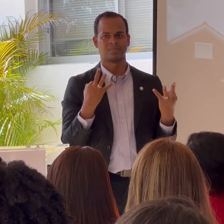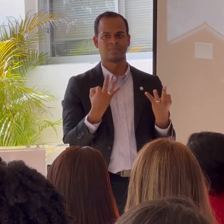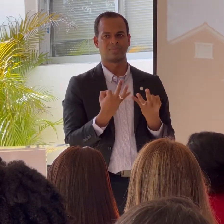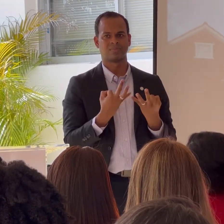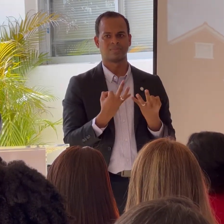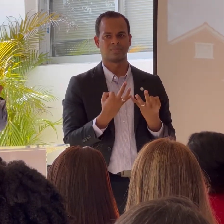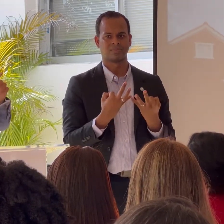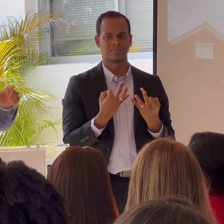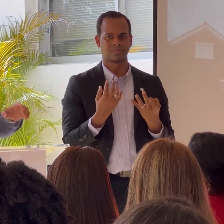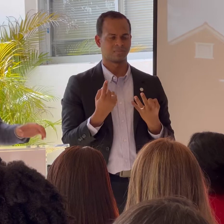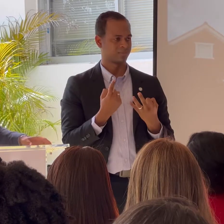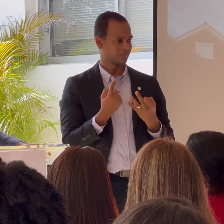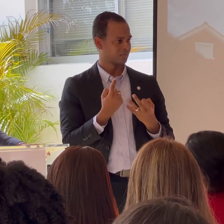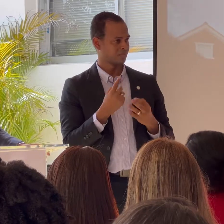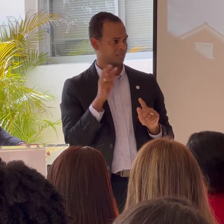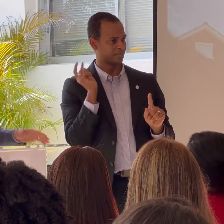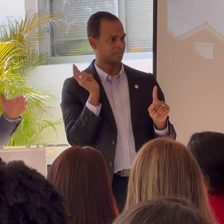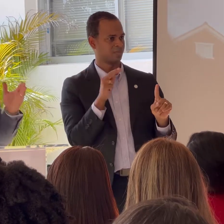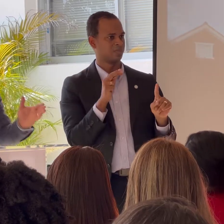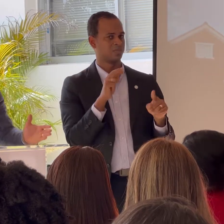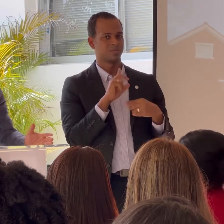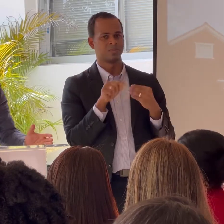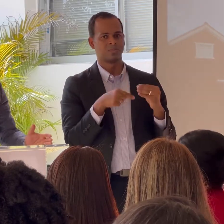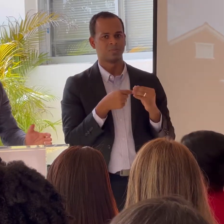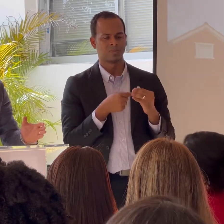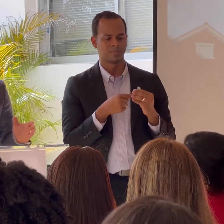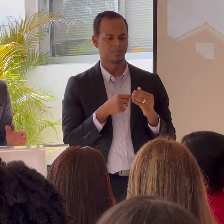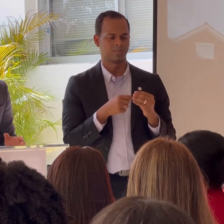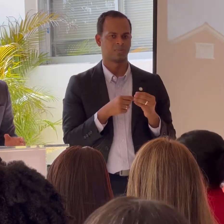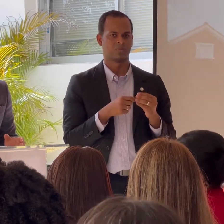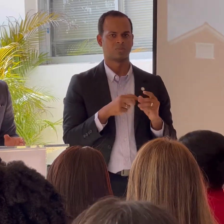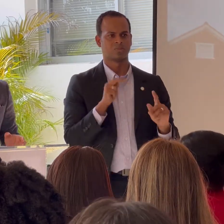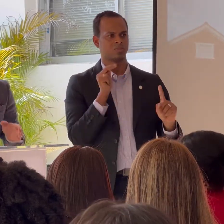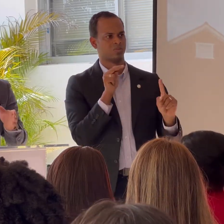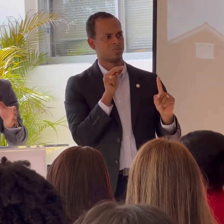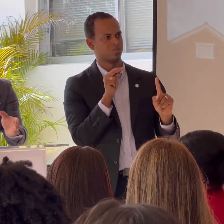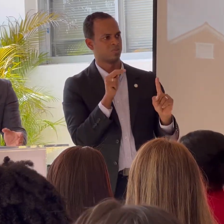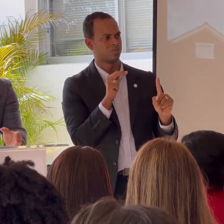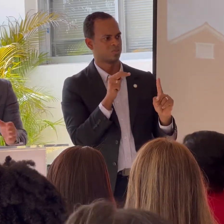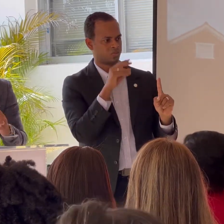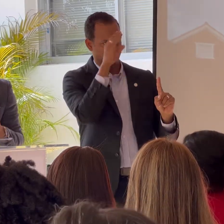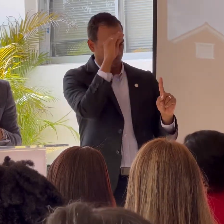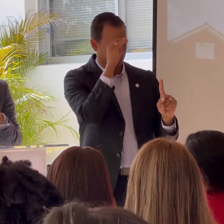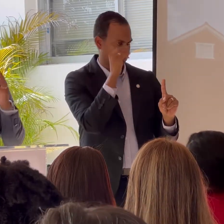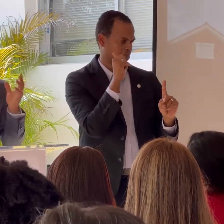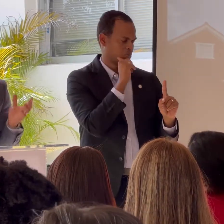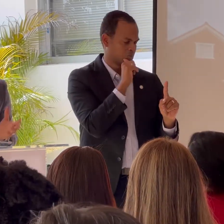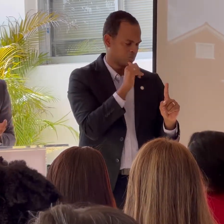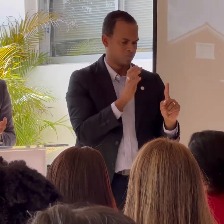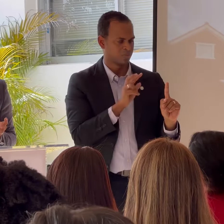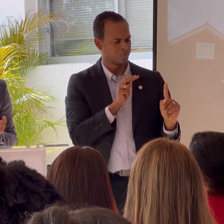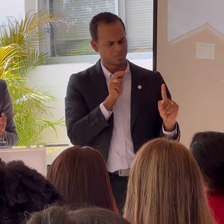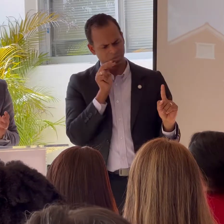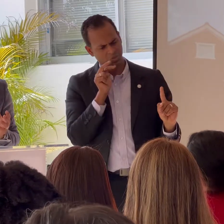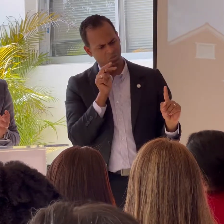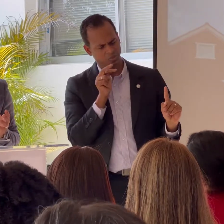vea desde una perspectiva de género, desde una perspectiva particular, sino que se vea como lo que